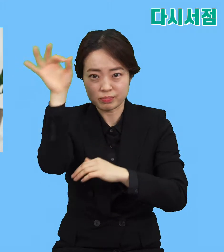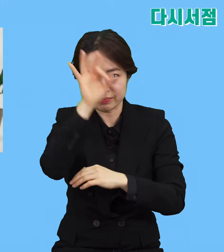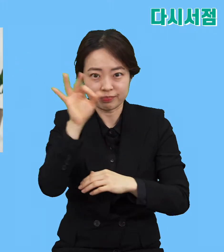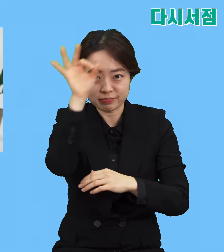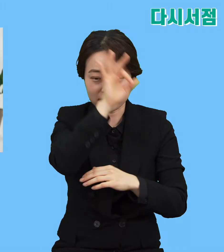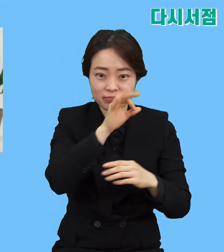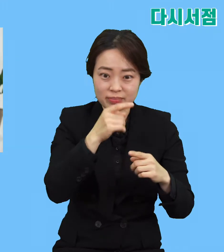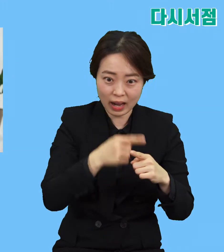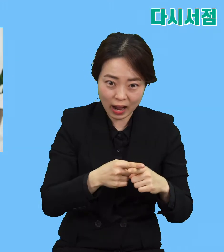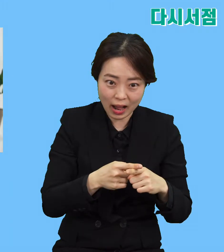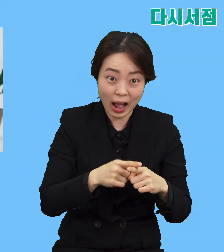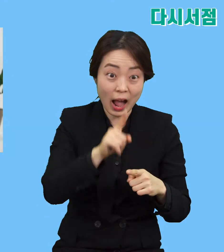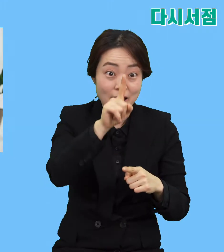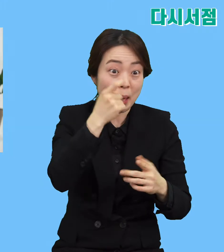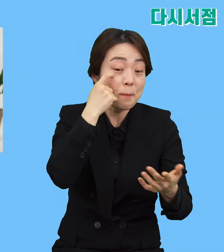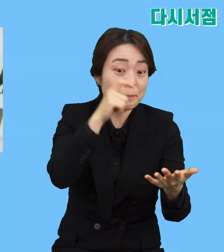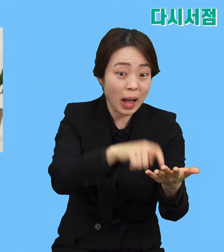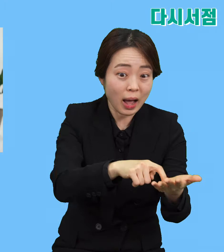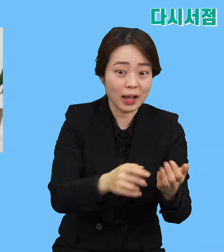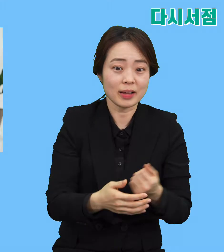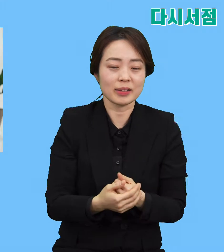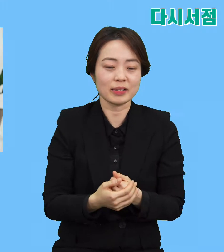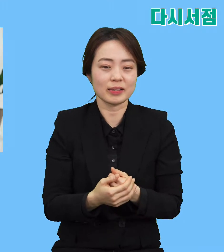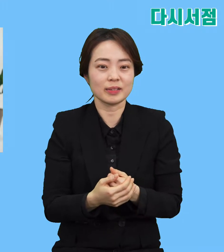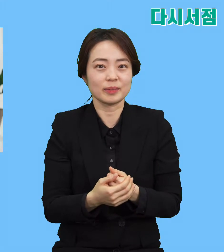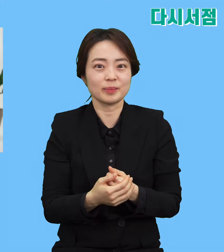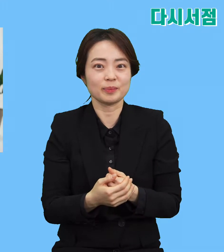돌아다녔다가 한 곳을 찾았는데